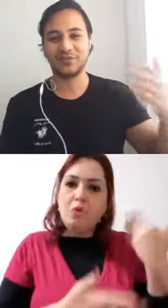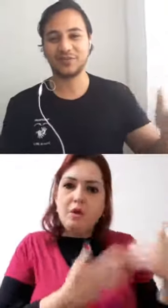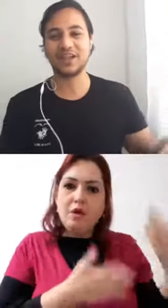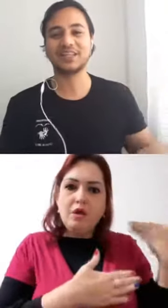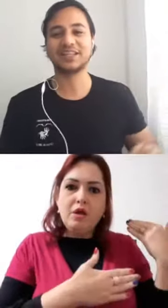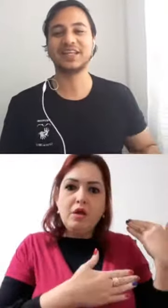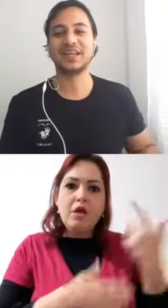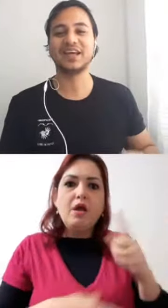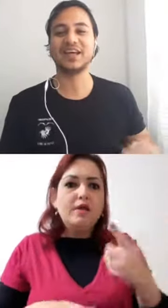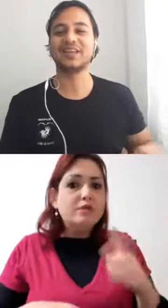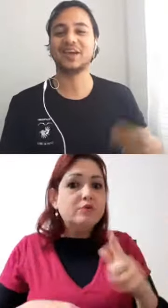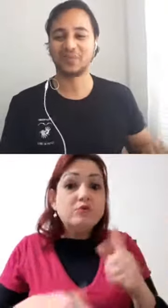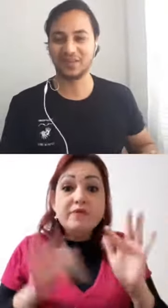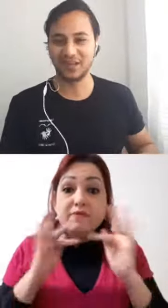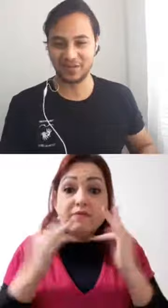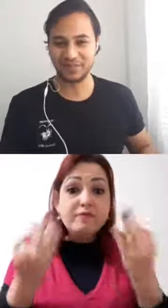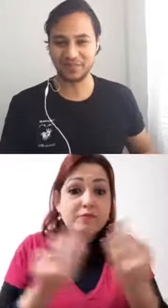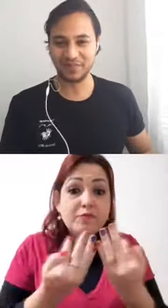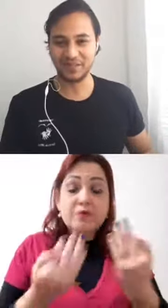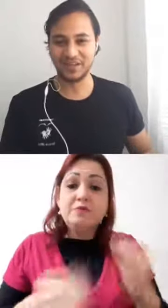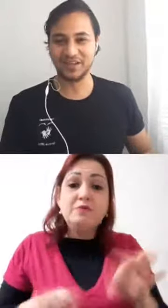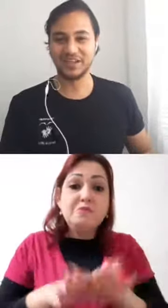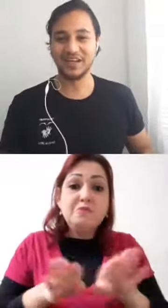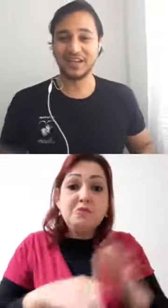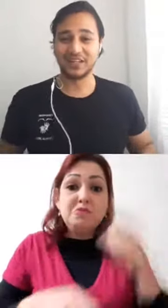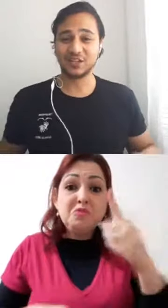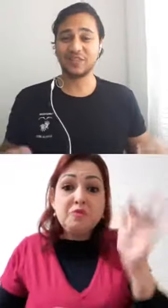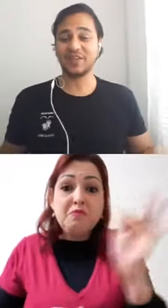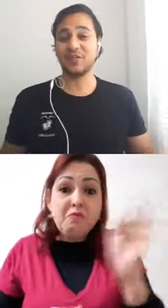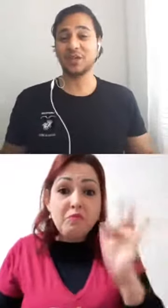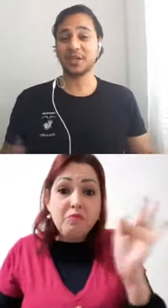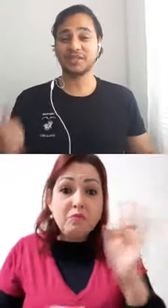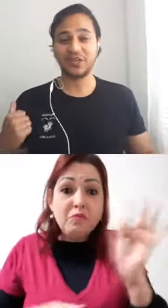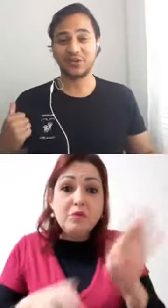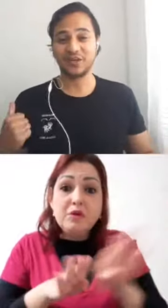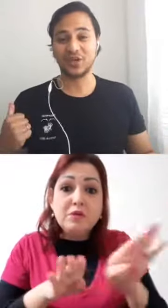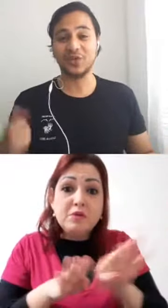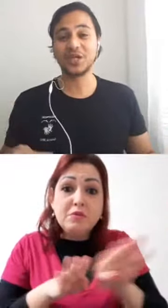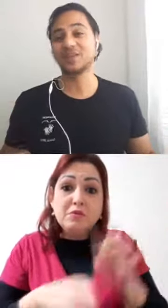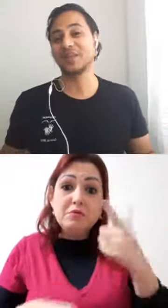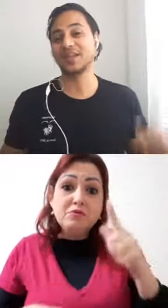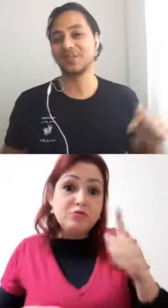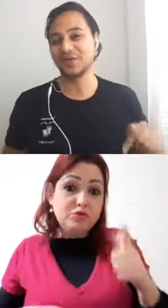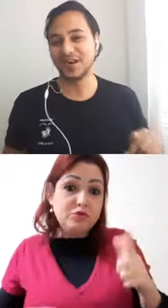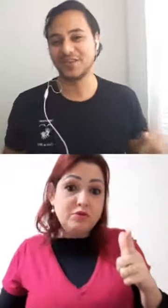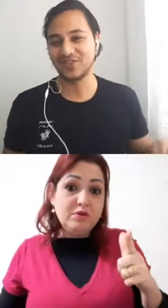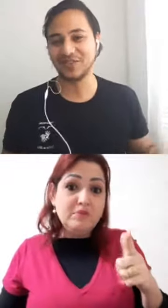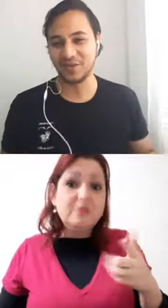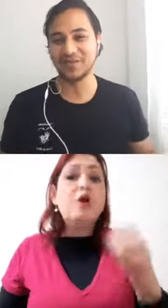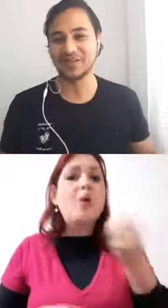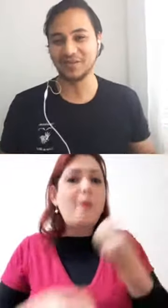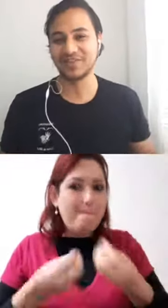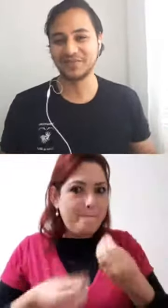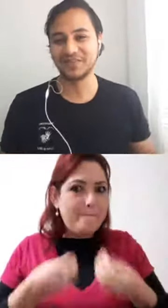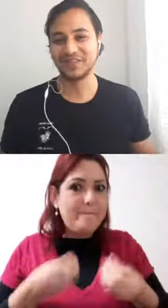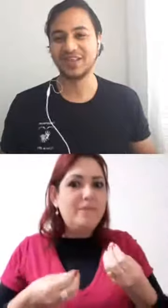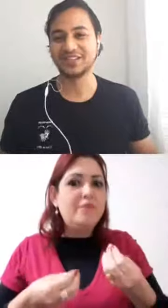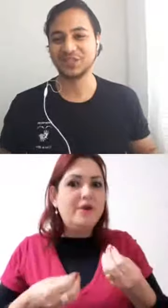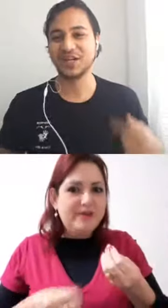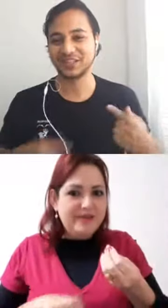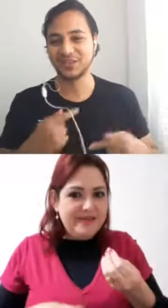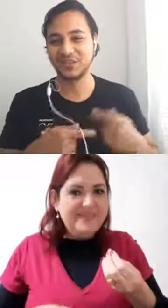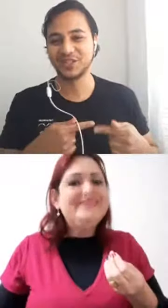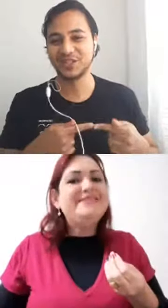formou na faculdade sem ter intérprete de Libras. Né? Então a gente vê que foi uma geração que hoje respeita muito mais o intérprete de Libras.